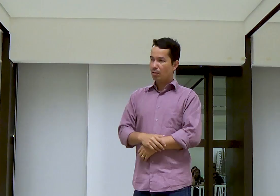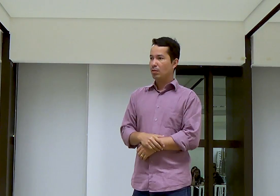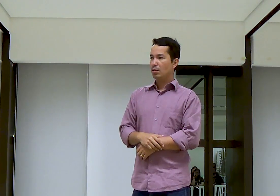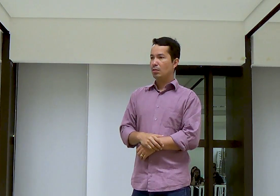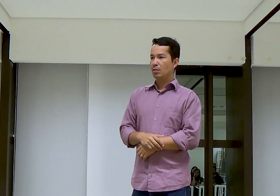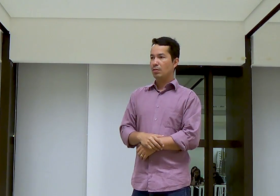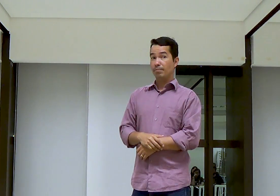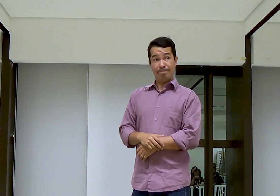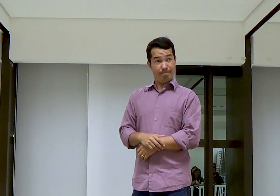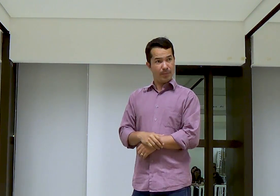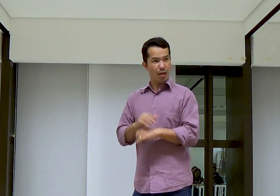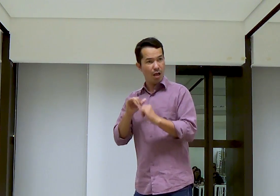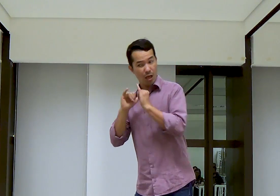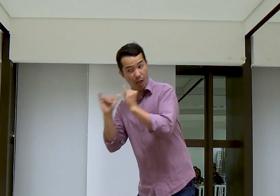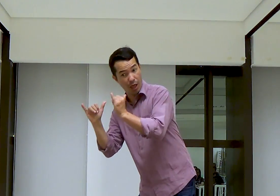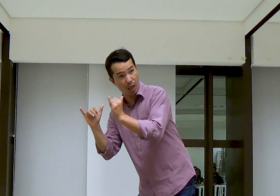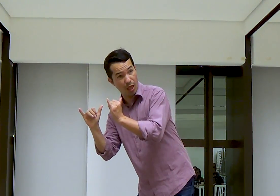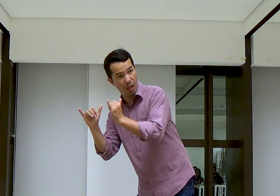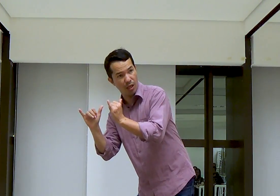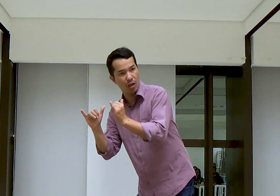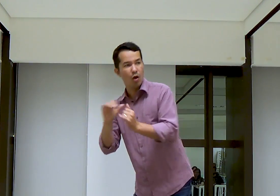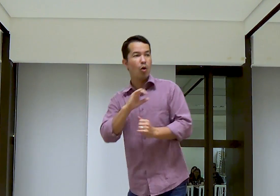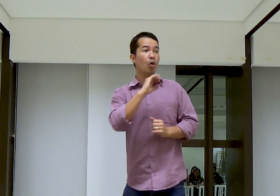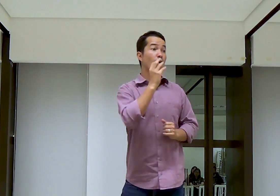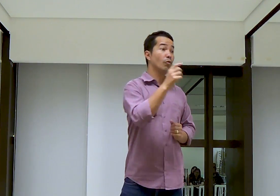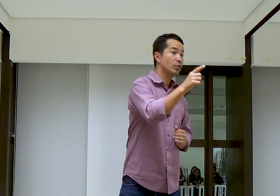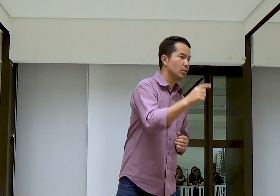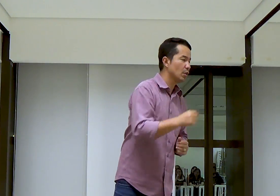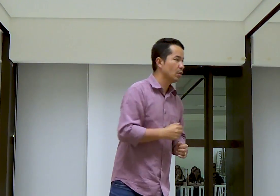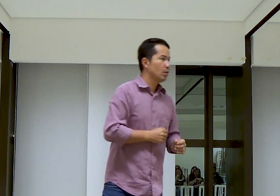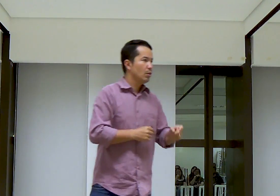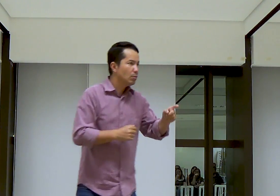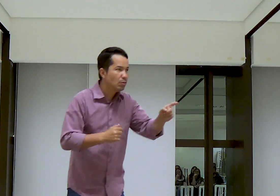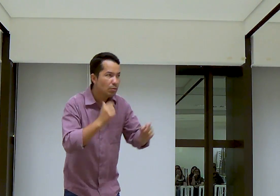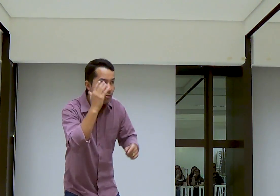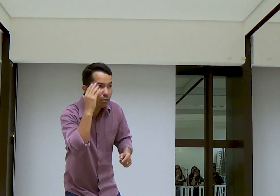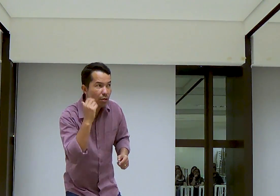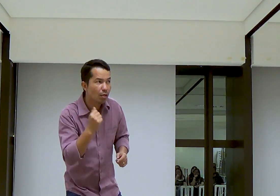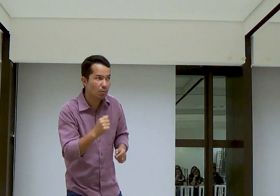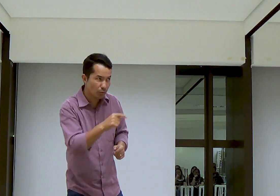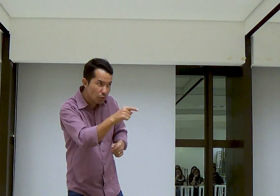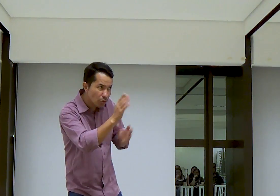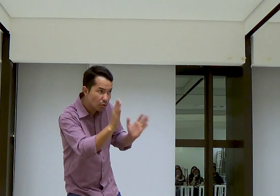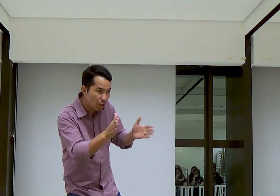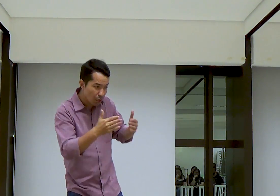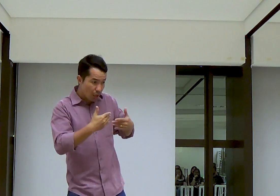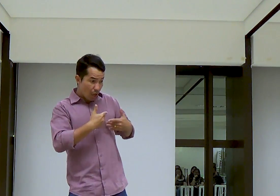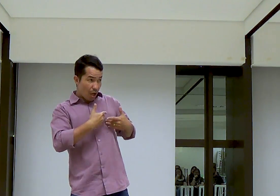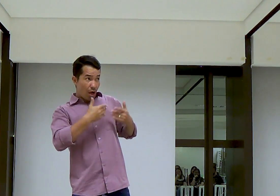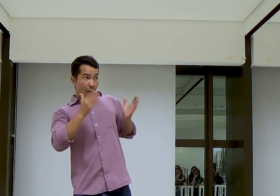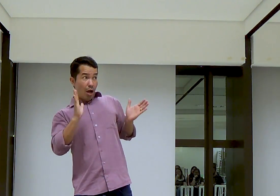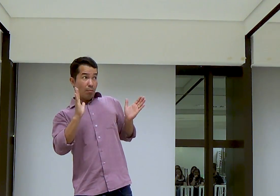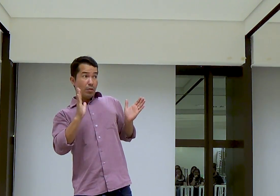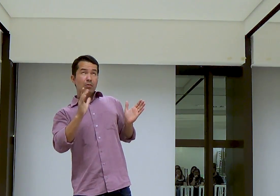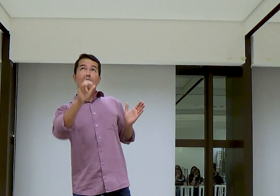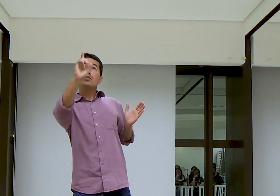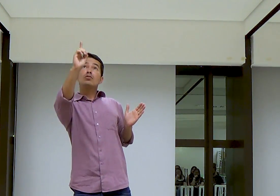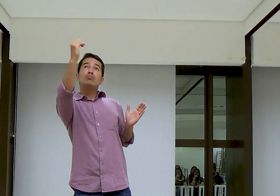Facebook, já me aceitou lá? Ou você fala assim: você sabe que eu já abri